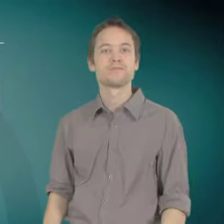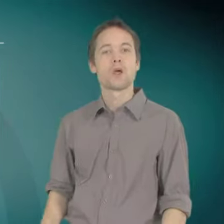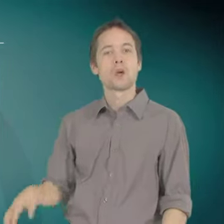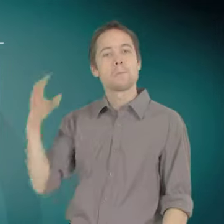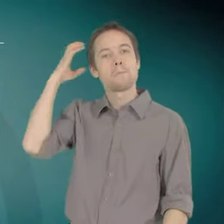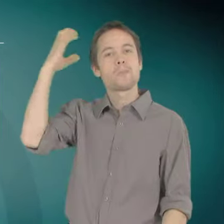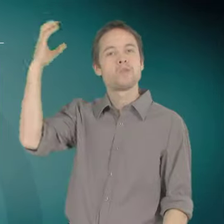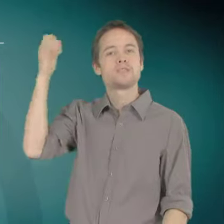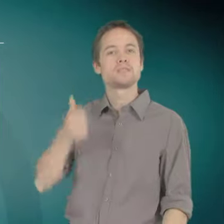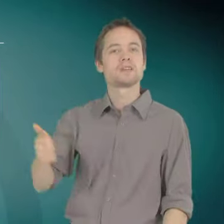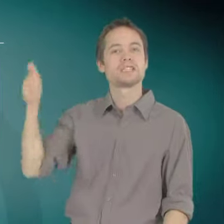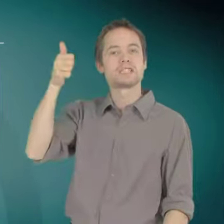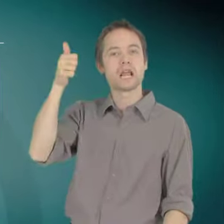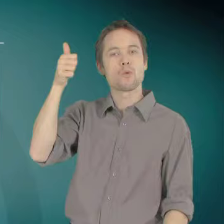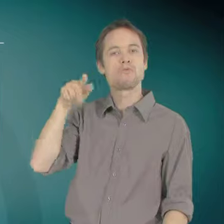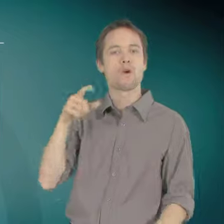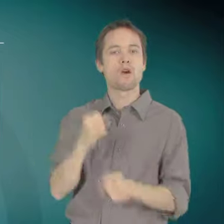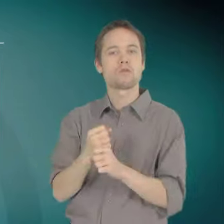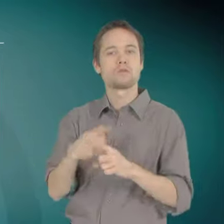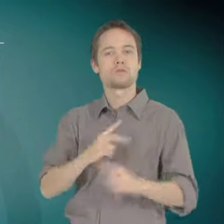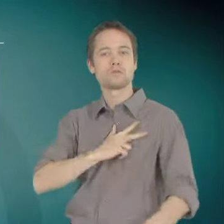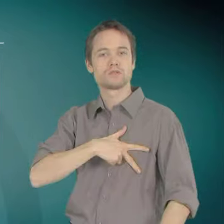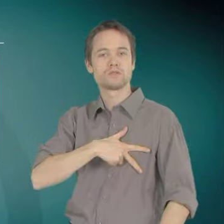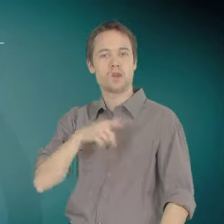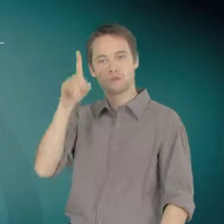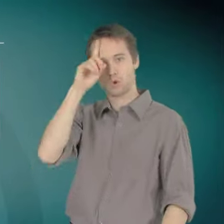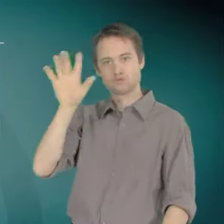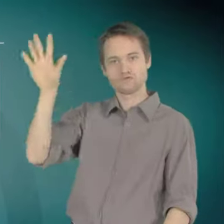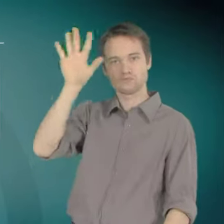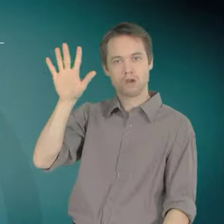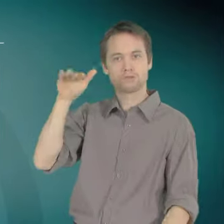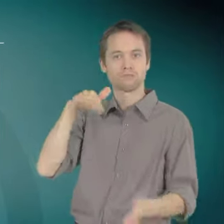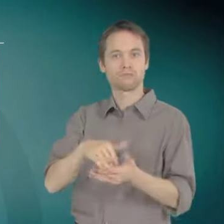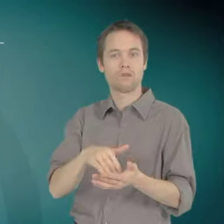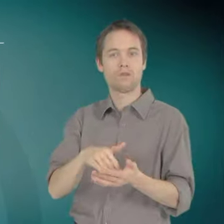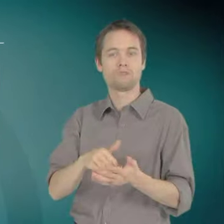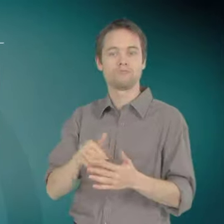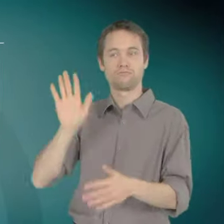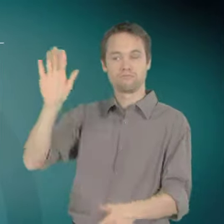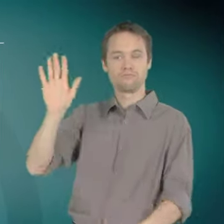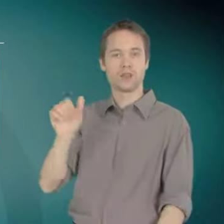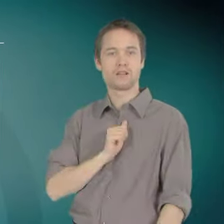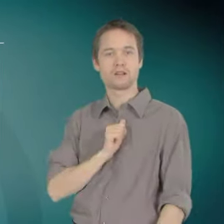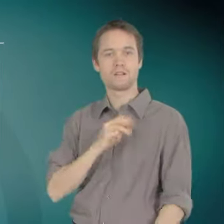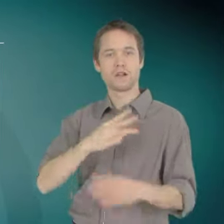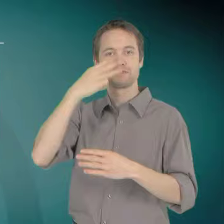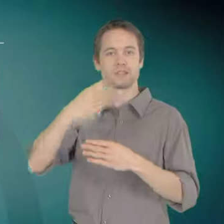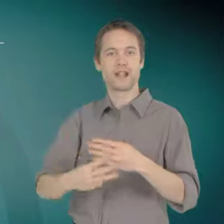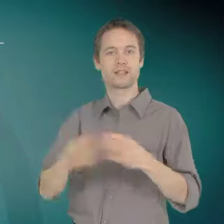das bundesministerium für soziales und arbeit in deutschland hat seine eigene website gehörlosen gerecht gestaltet und